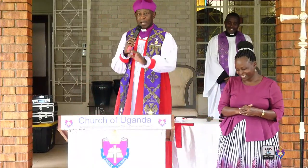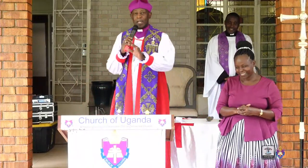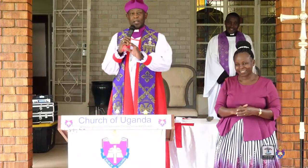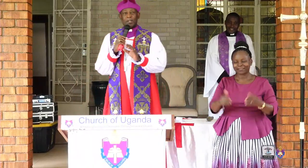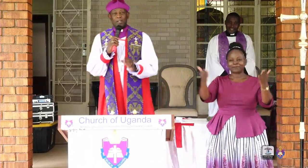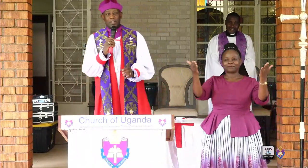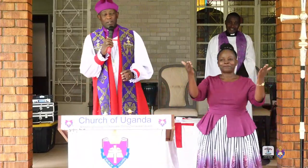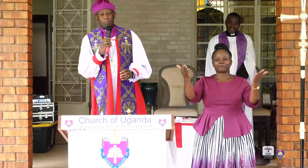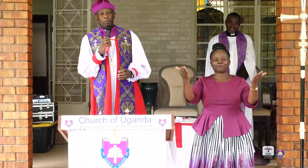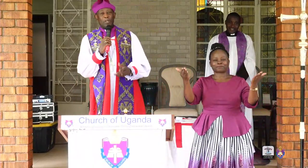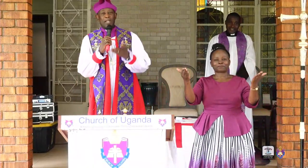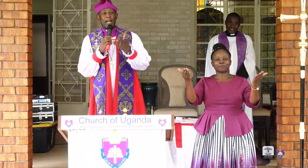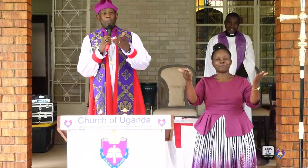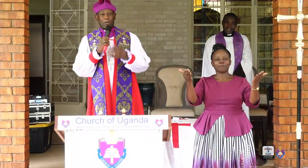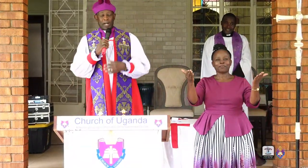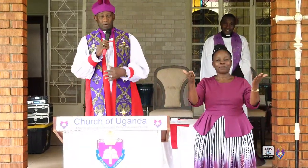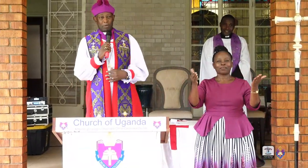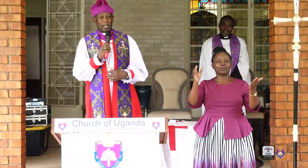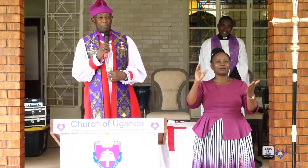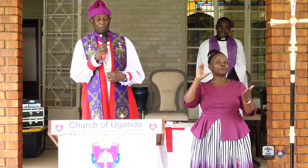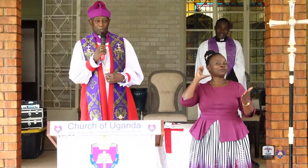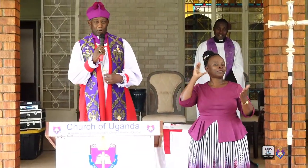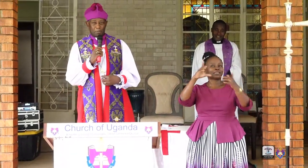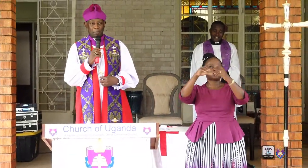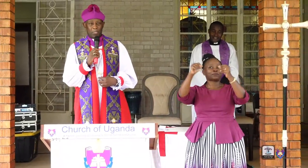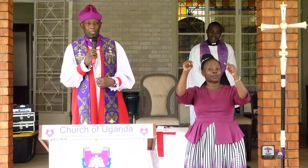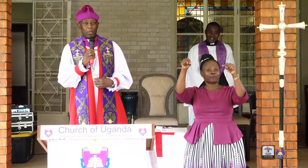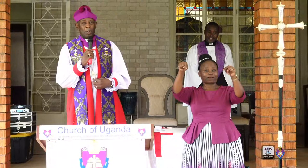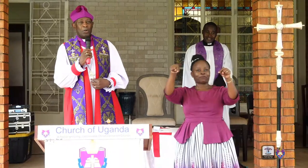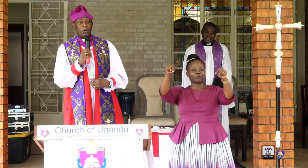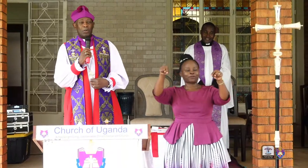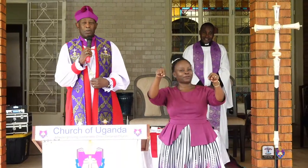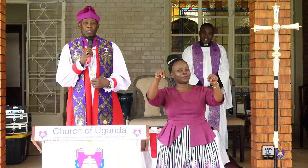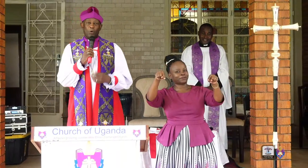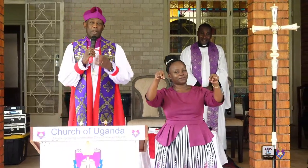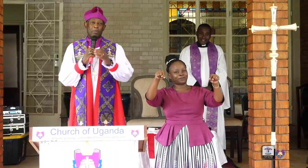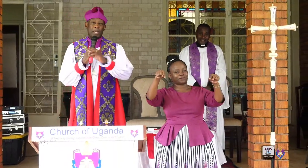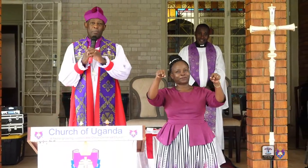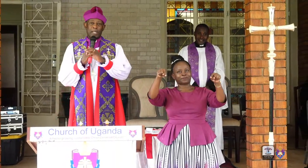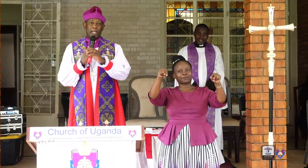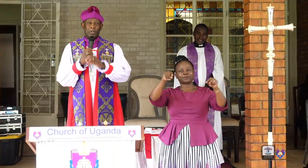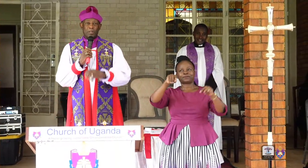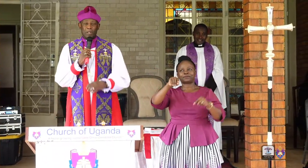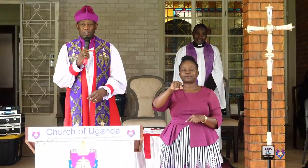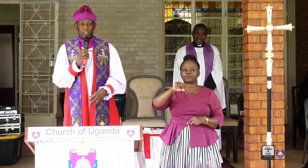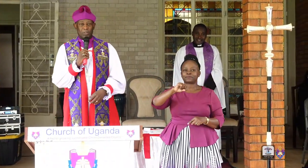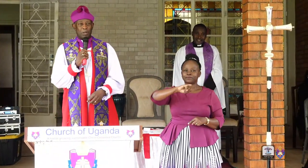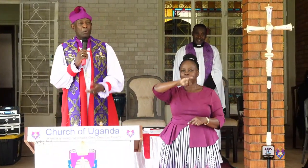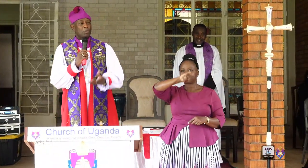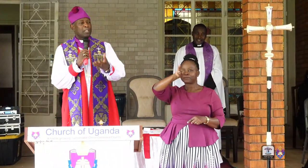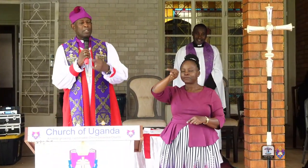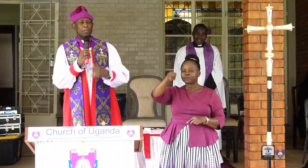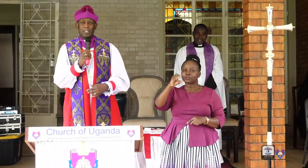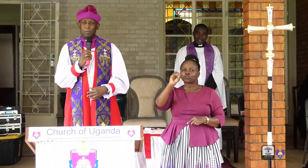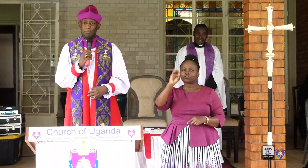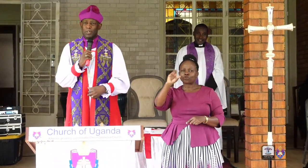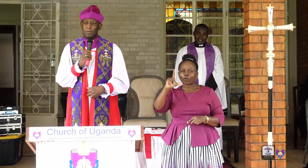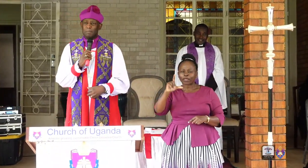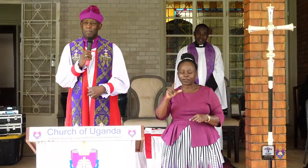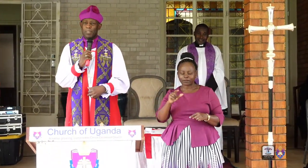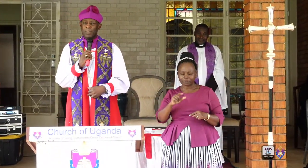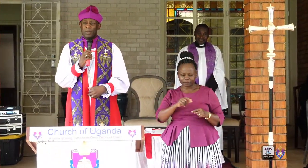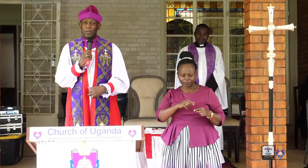kale mulire aboluganda bigambo bino yoweri bya yoyosewa muyuze mitima